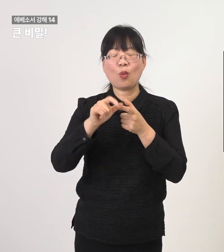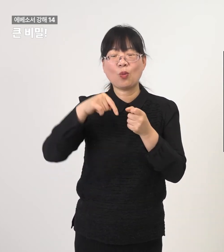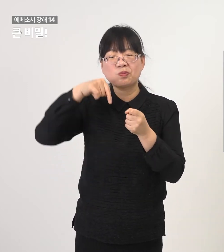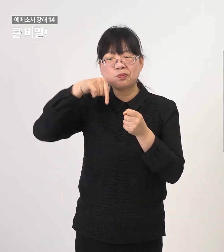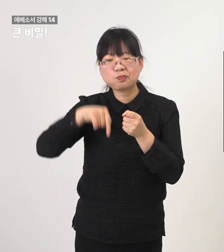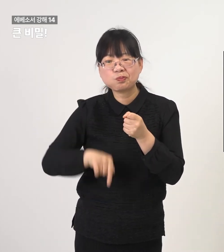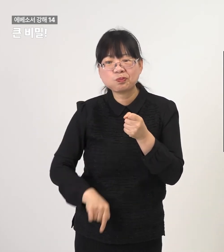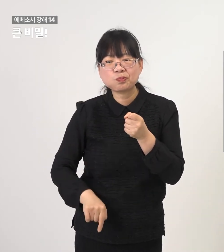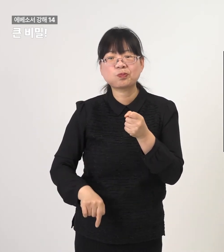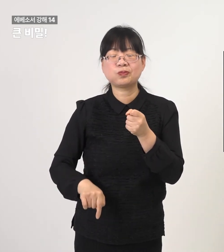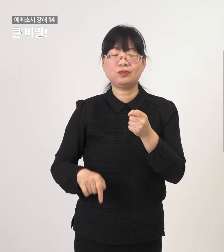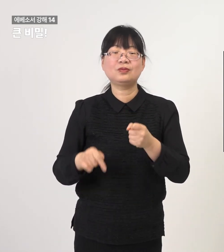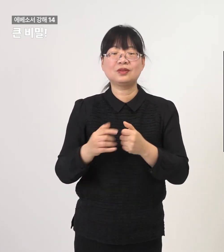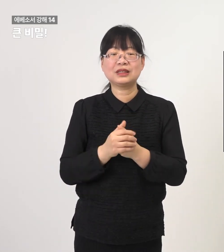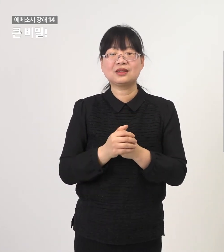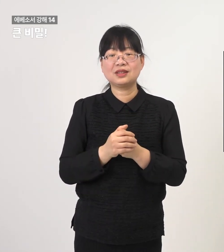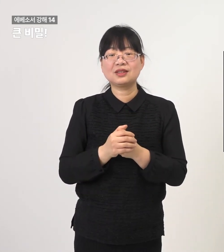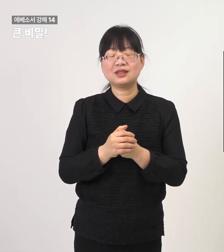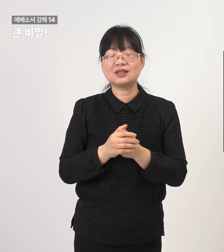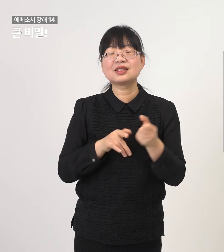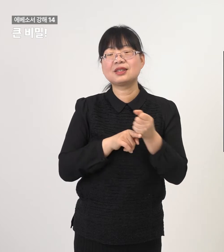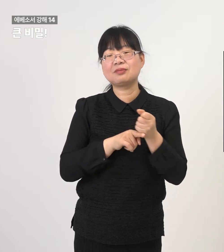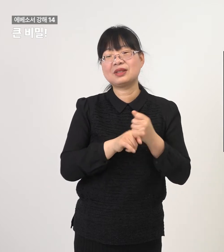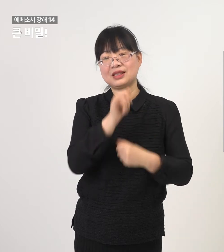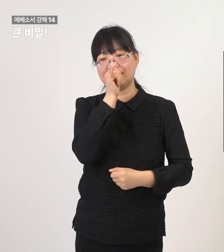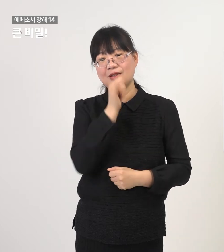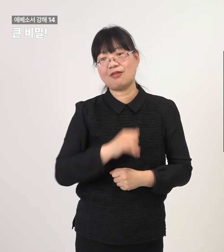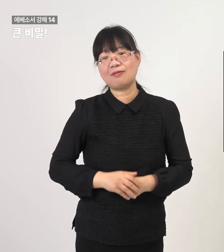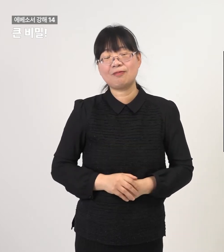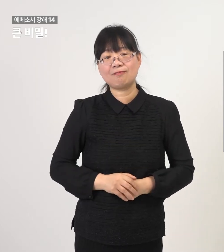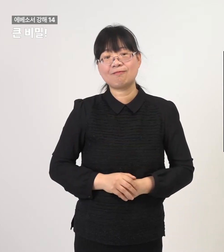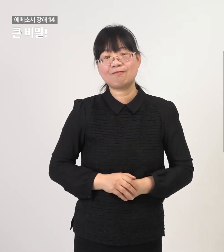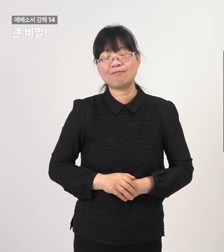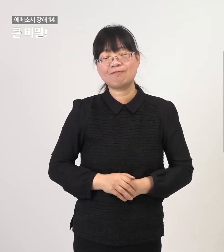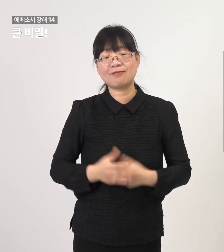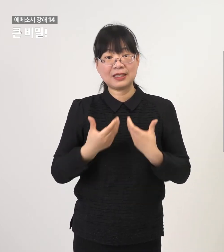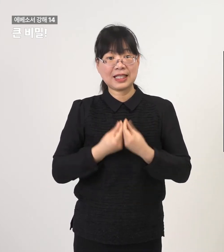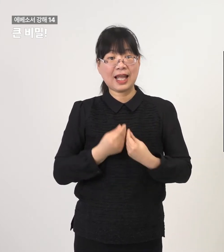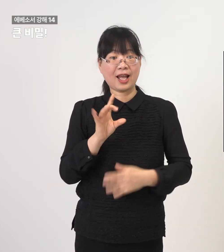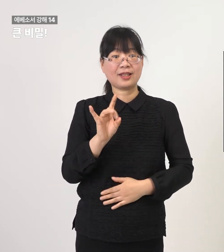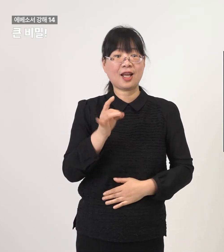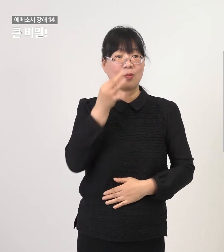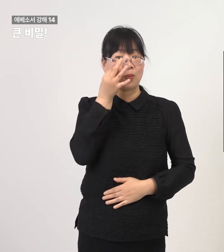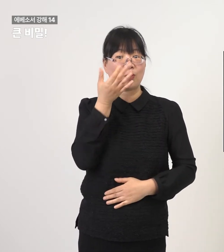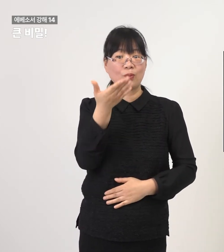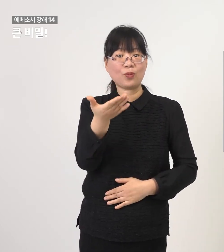깊은 근거가 뭐냐 하면, 예를 하나 들게요.